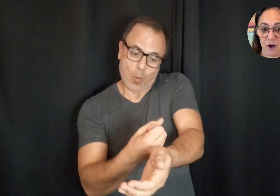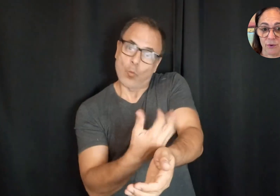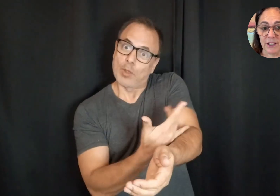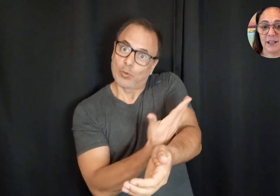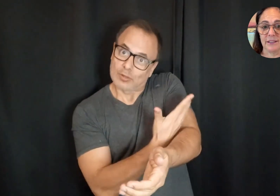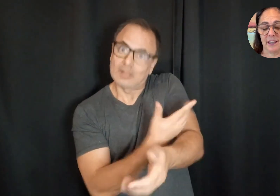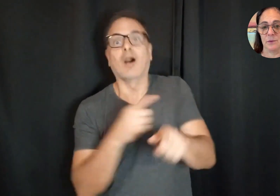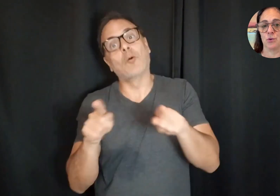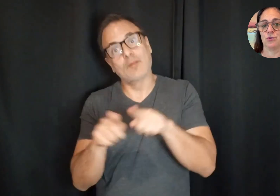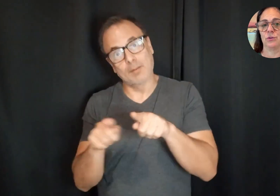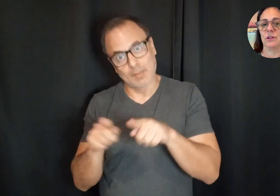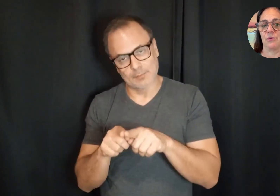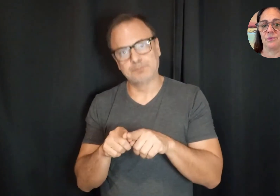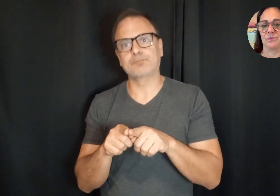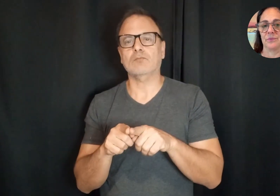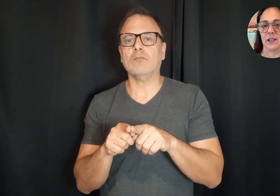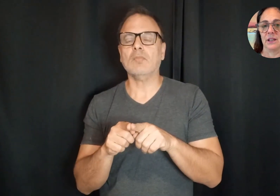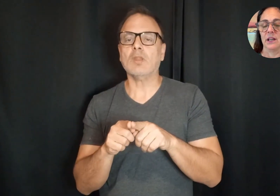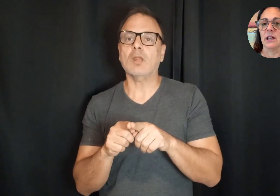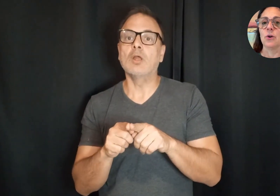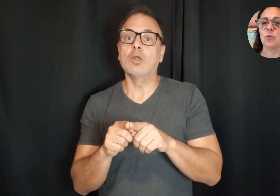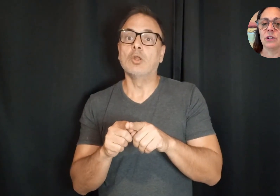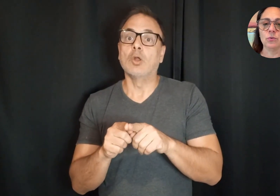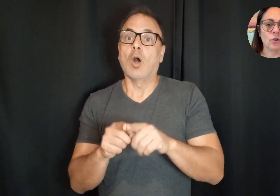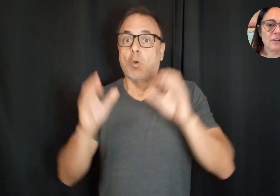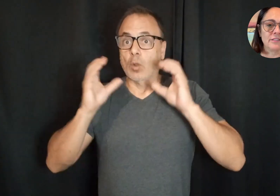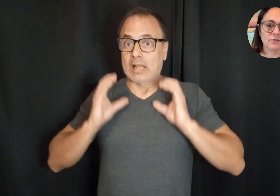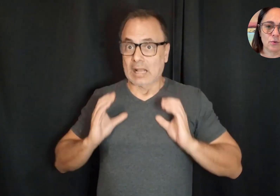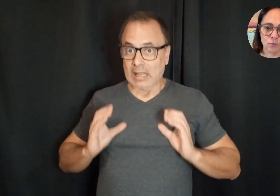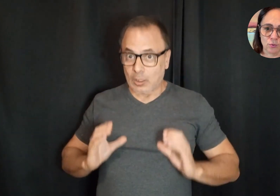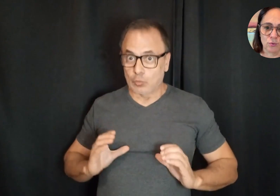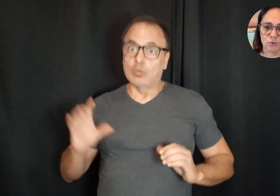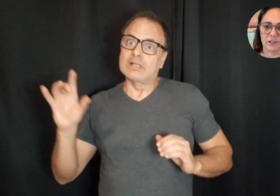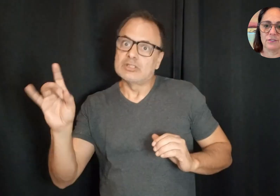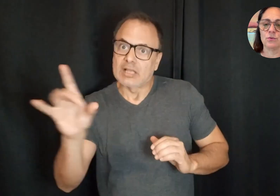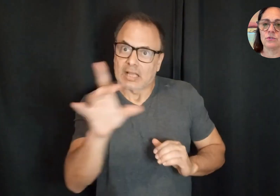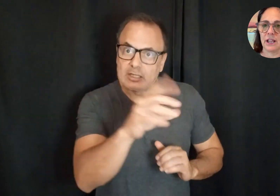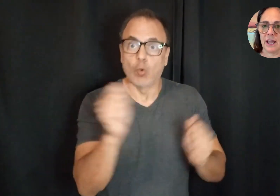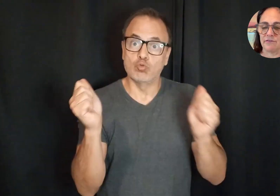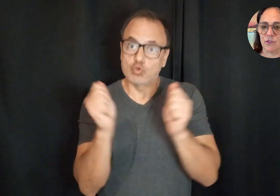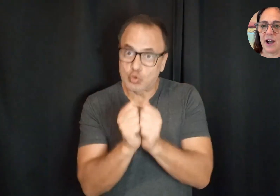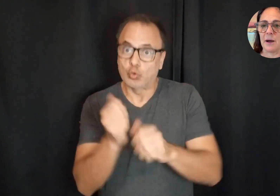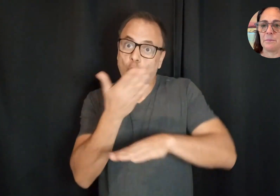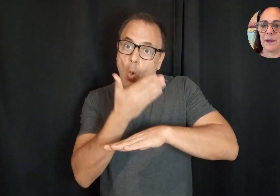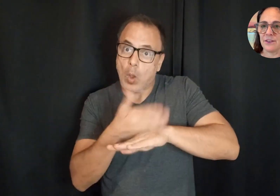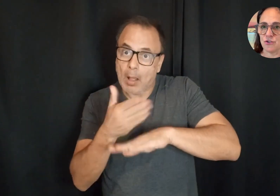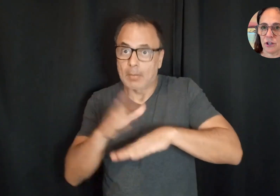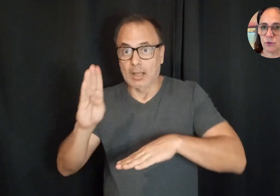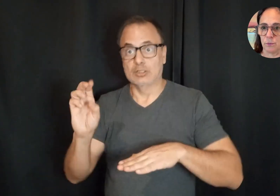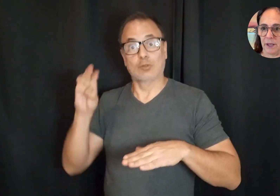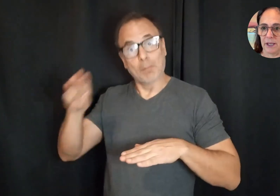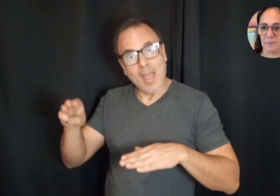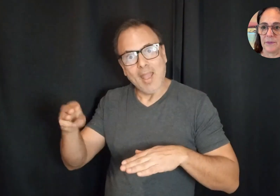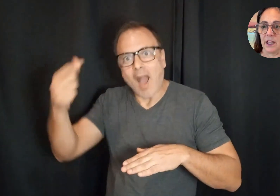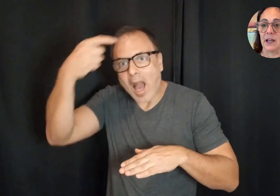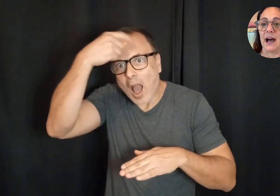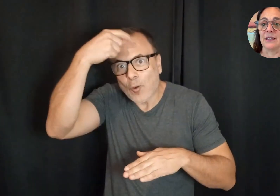espiritual e até emocional. Quando nossas condutas nos levam à prática do bem, a